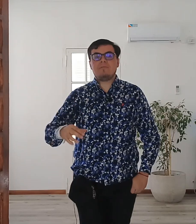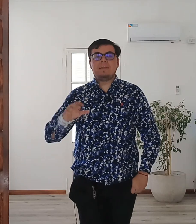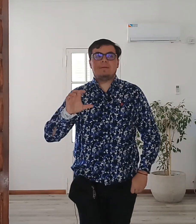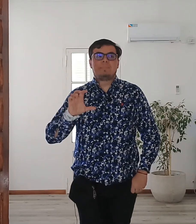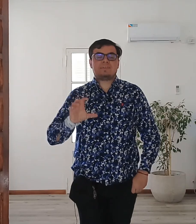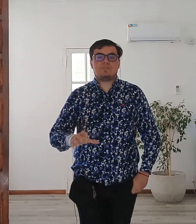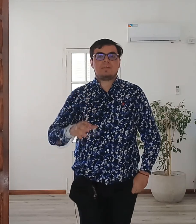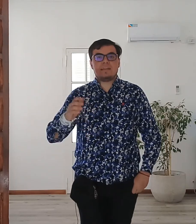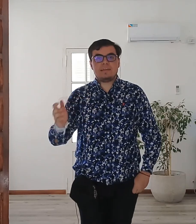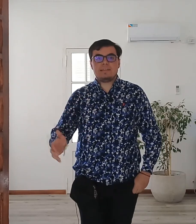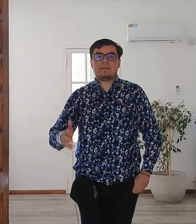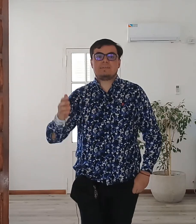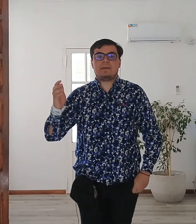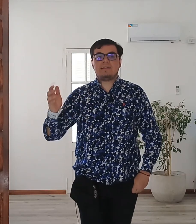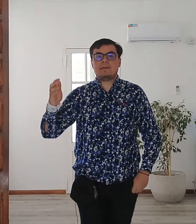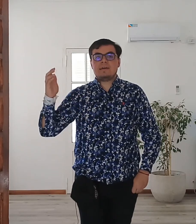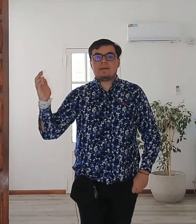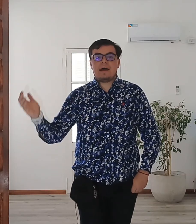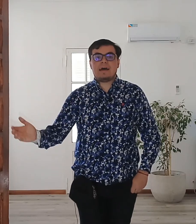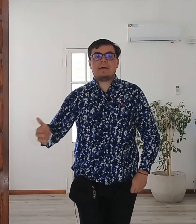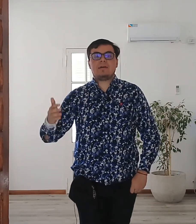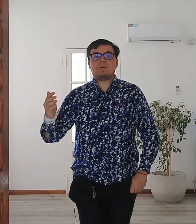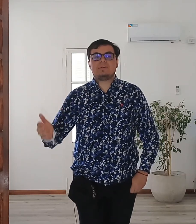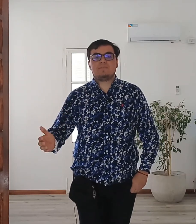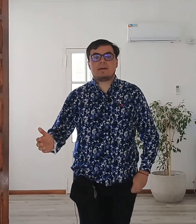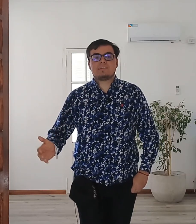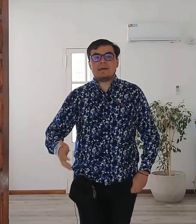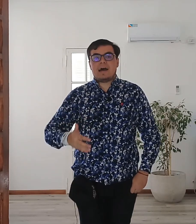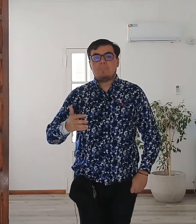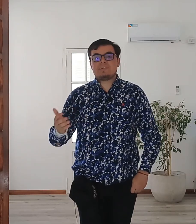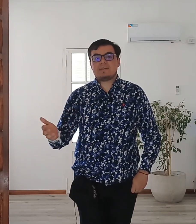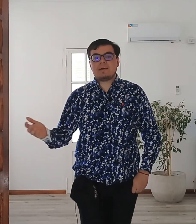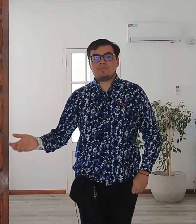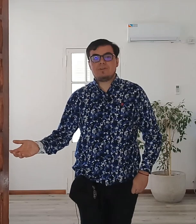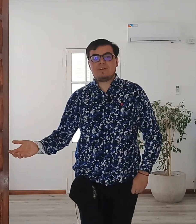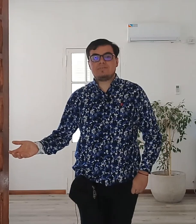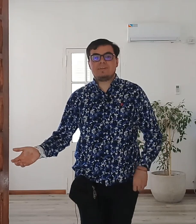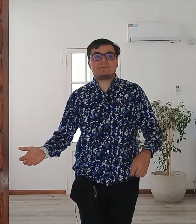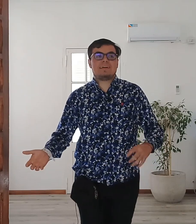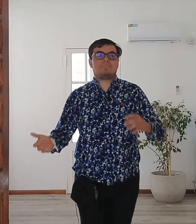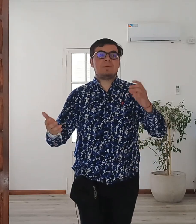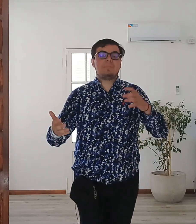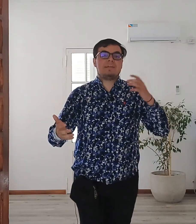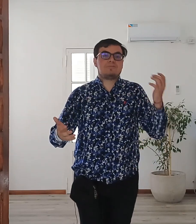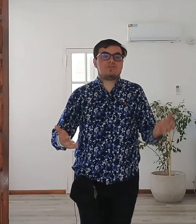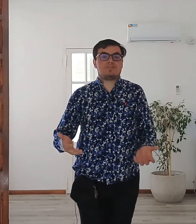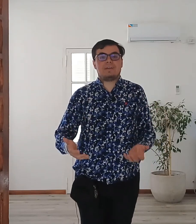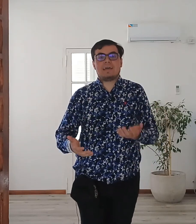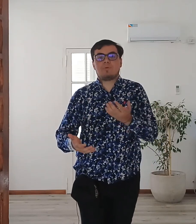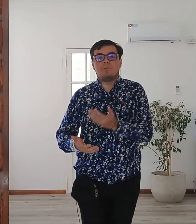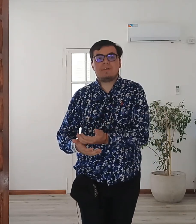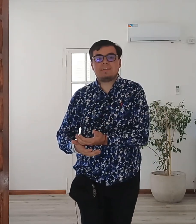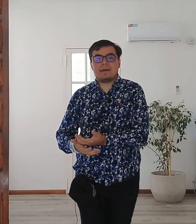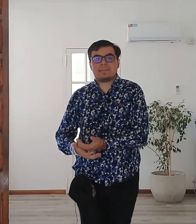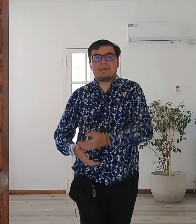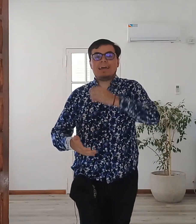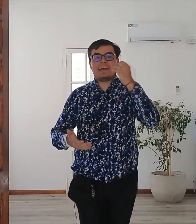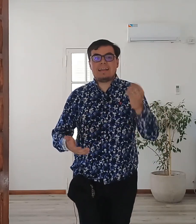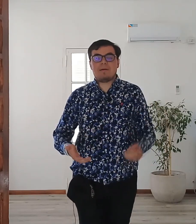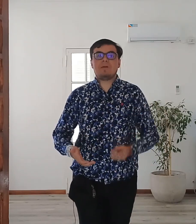la exhibición de leyendas en áreas específicas. A pesar de que en muchas ocasiones estas mismas instituciones son las que promueven este arte, en las